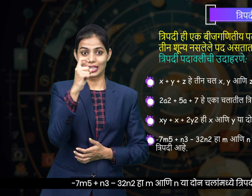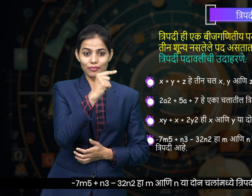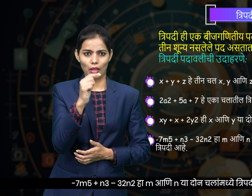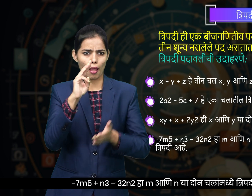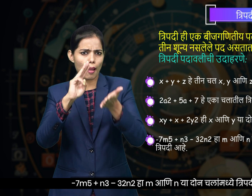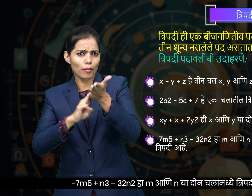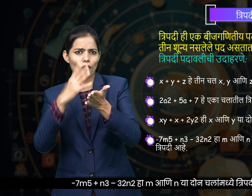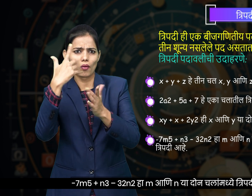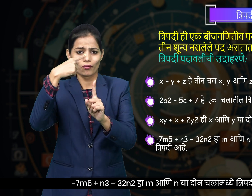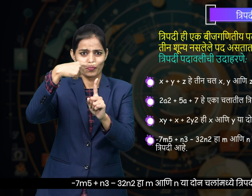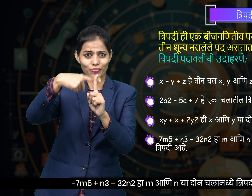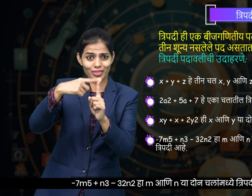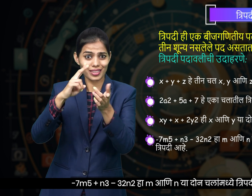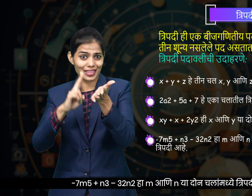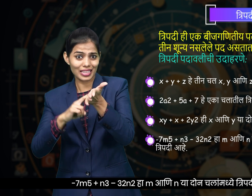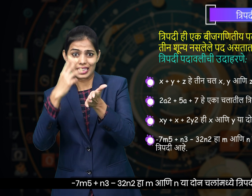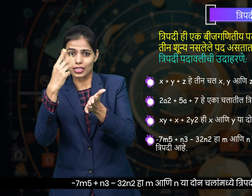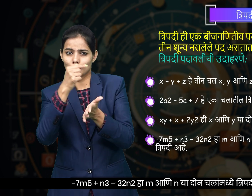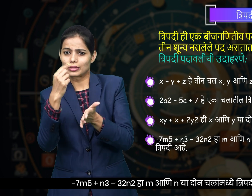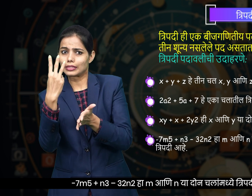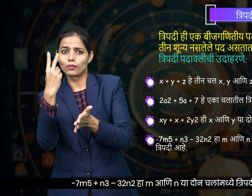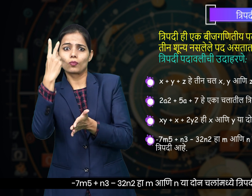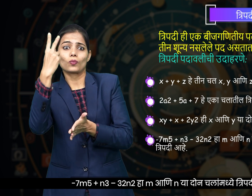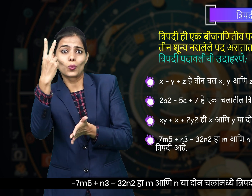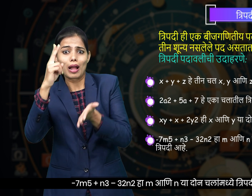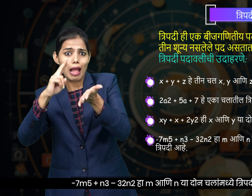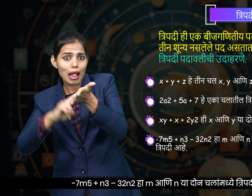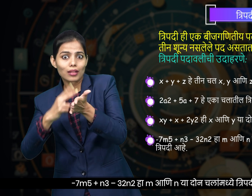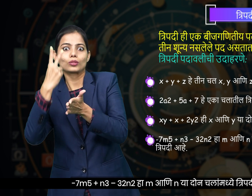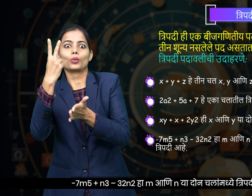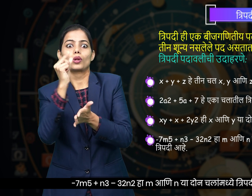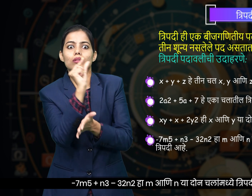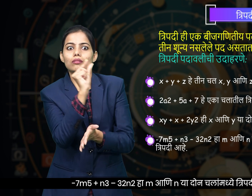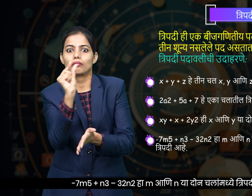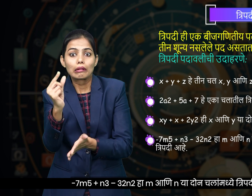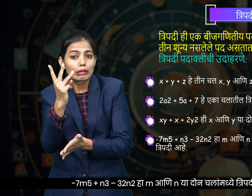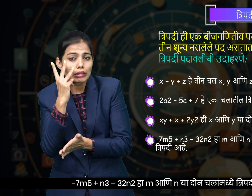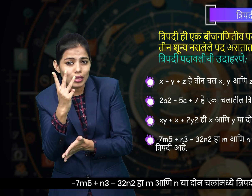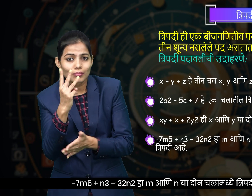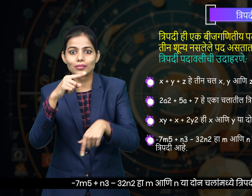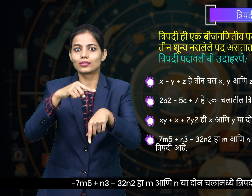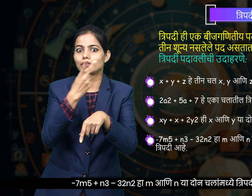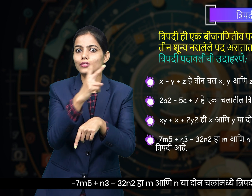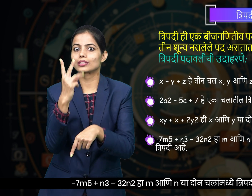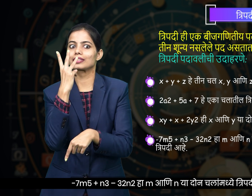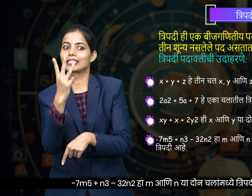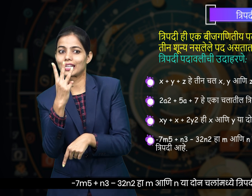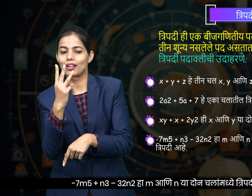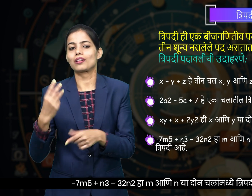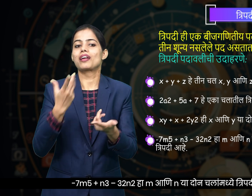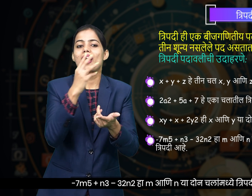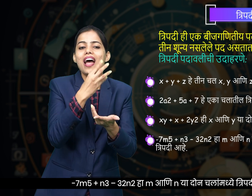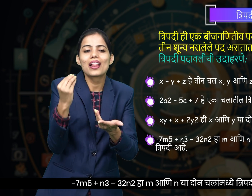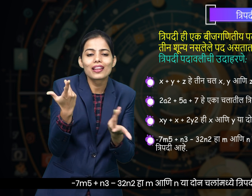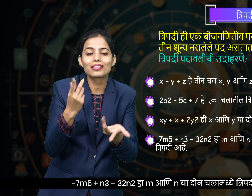वजा 7m चा 5वा घात अधिक n चा घन वजा 32n चा वर्ग हा m आणि n या 2